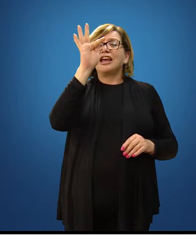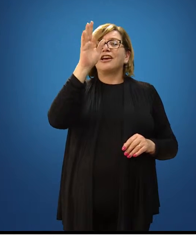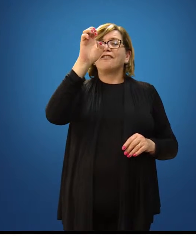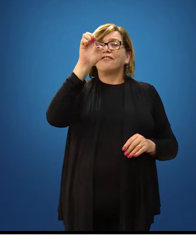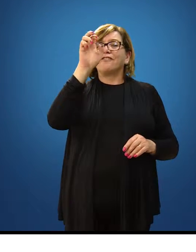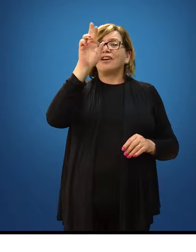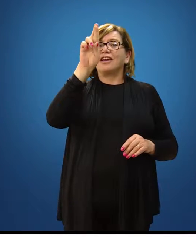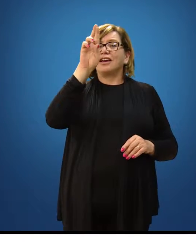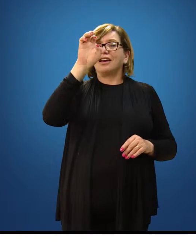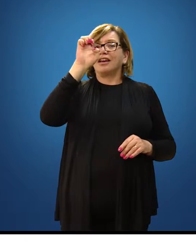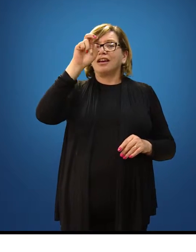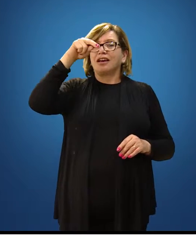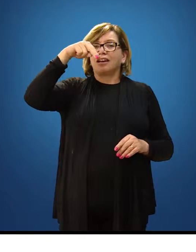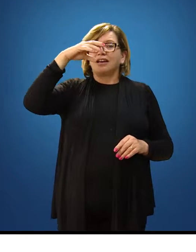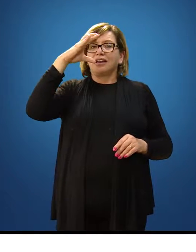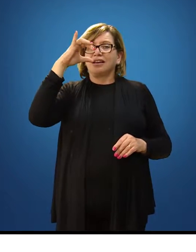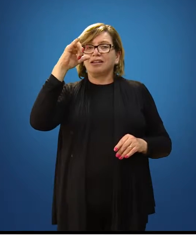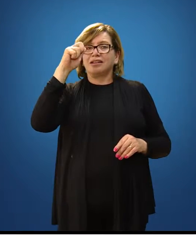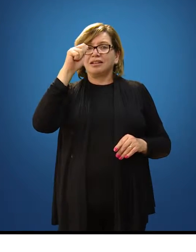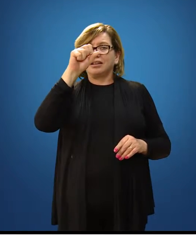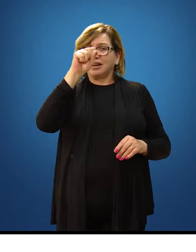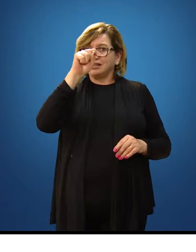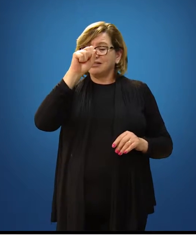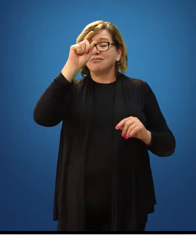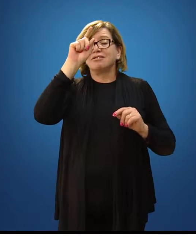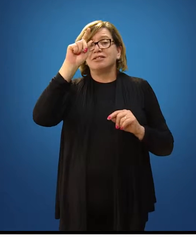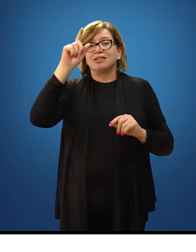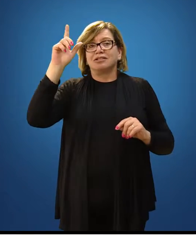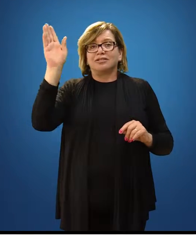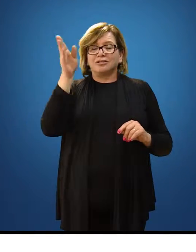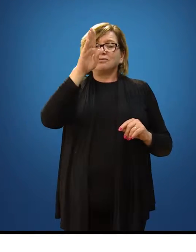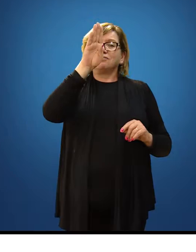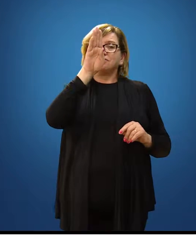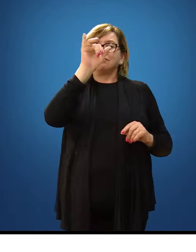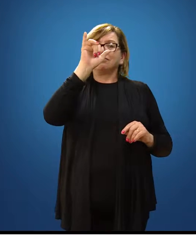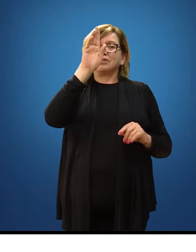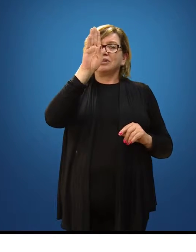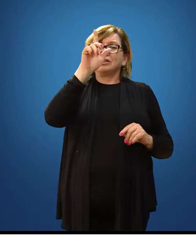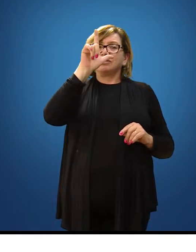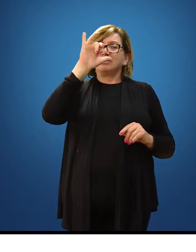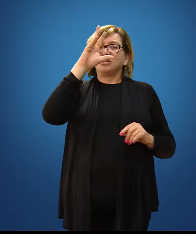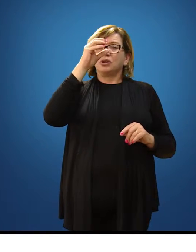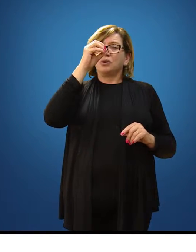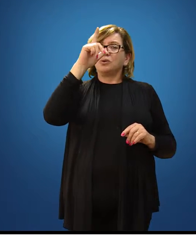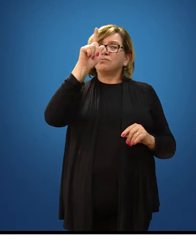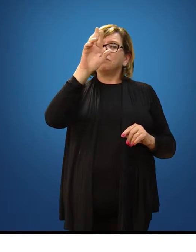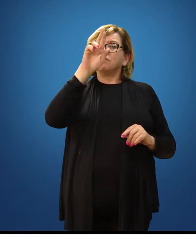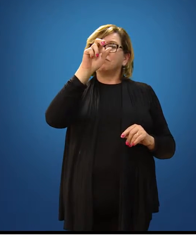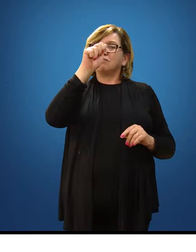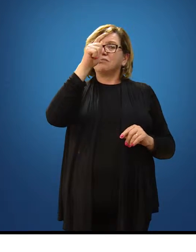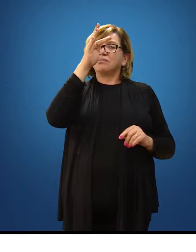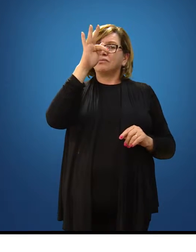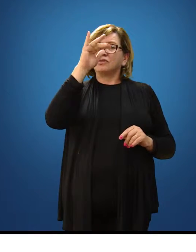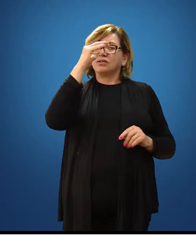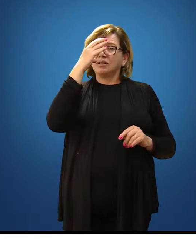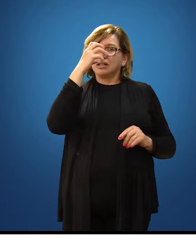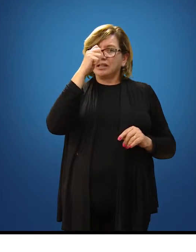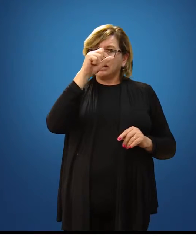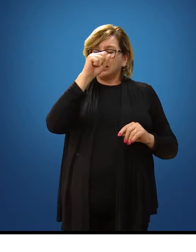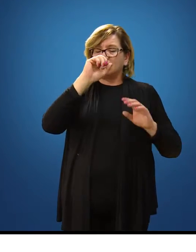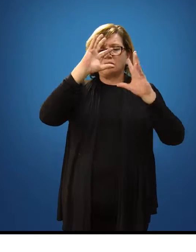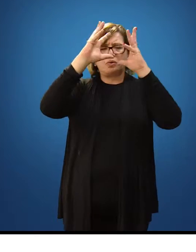no texto do seu trabalho, tanto em citações diretas e indiretas, de autores, relatórios de